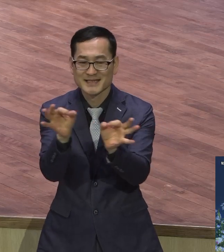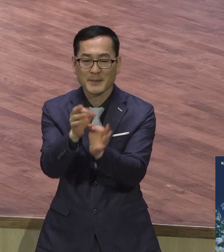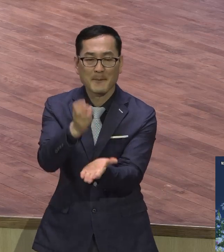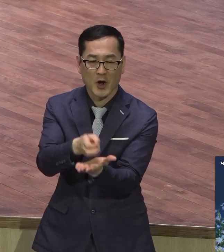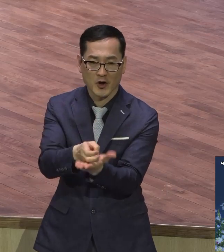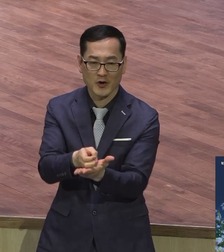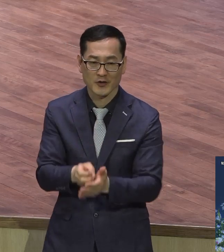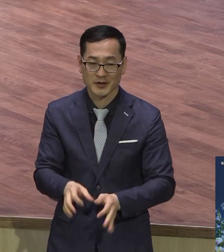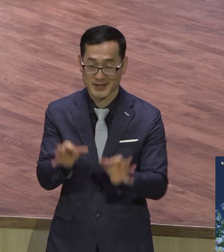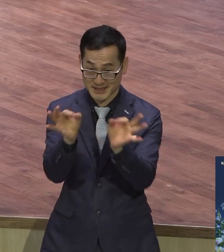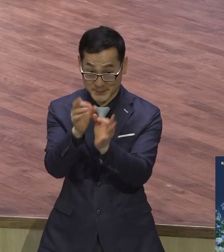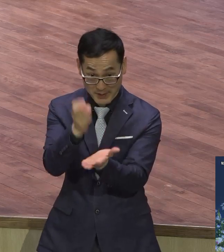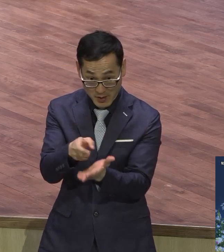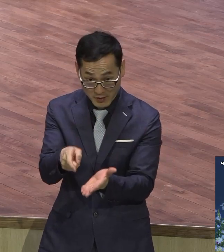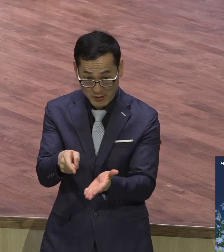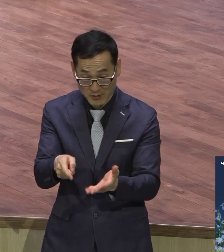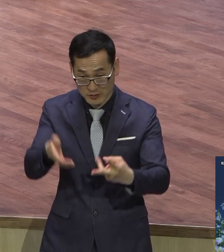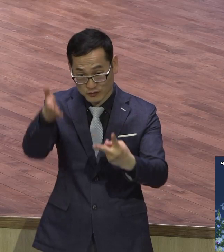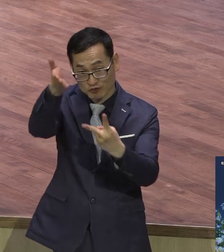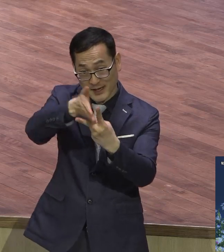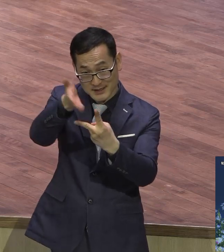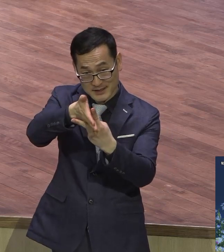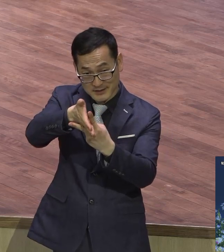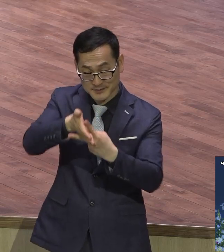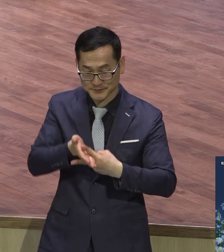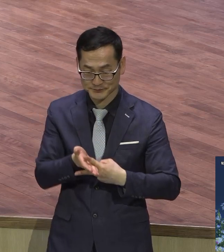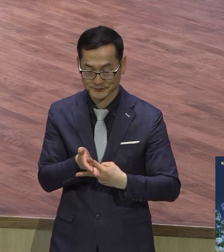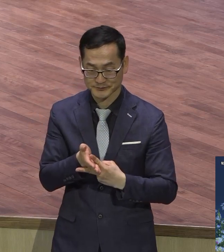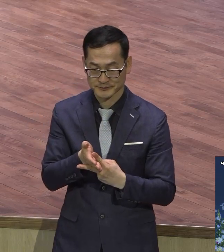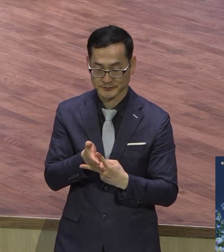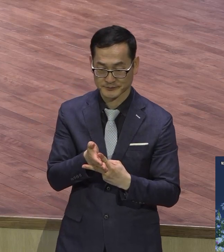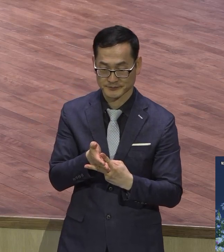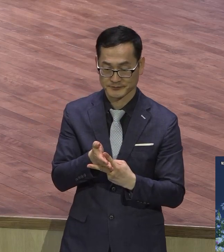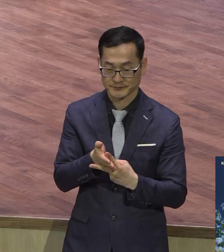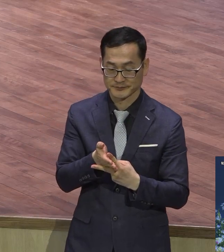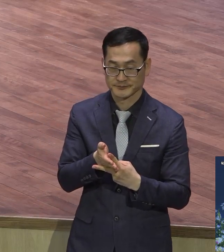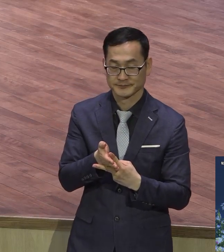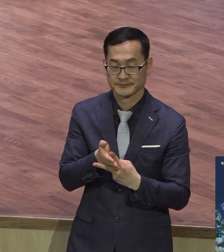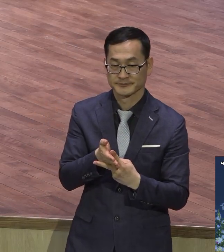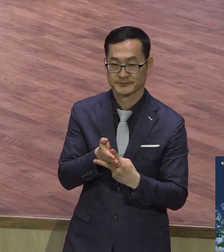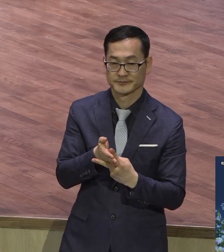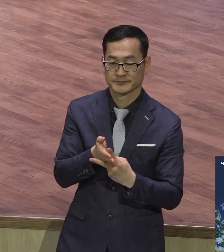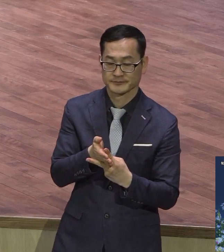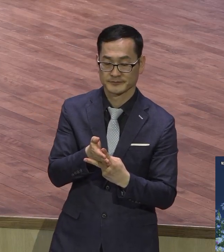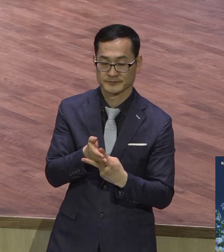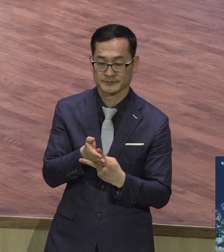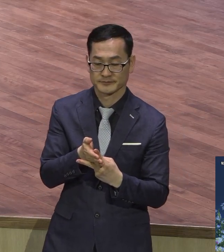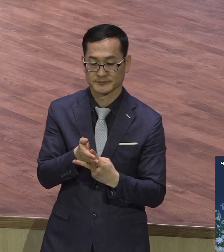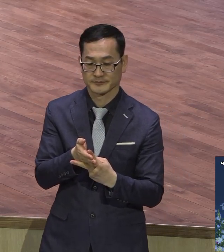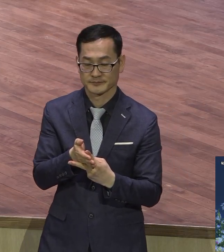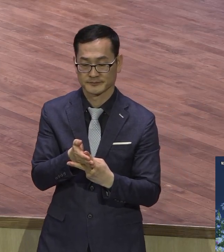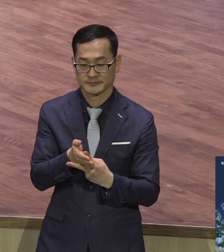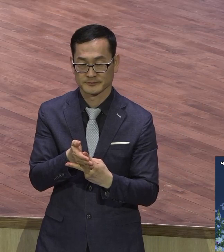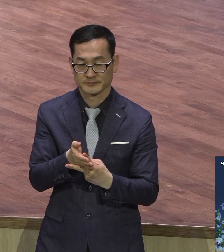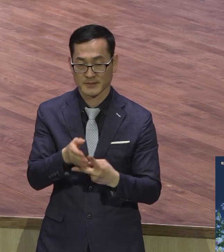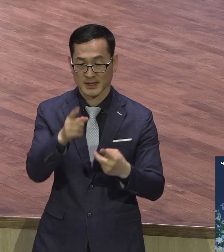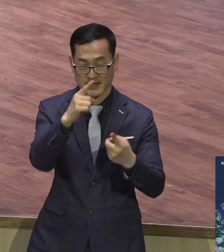10개명은 크게 두 가지로 구성되어 있죠. 지난 시간까지 살펴본 제1개명으로부터